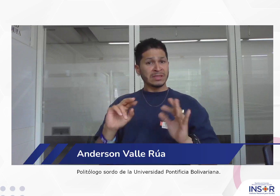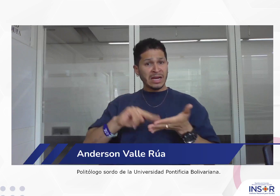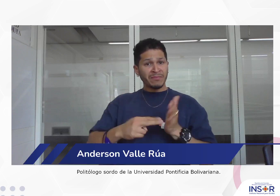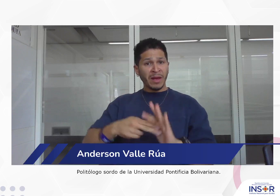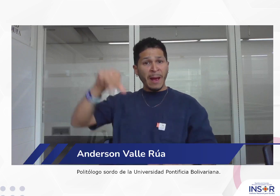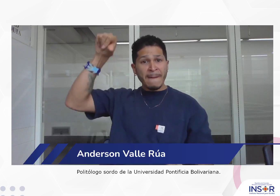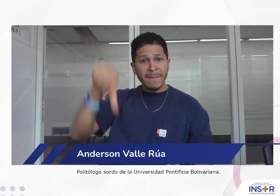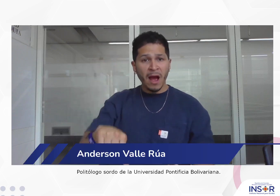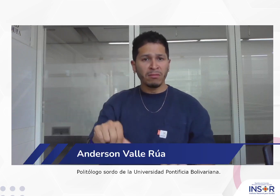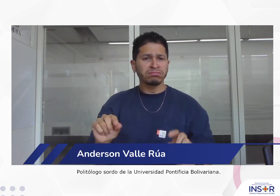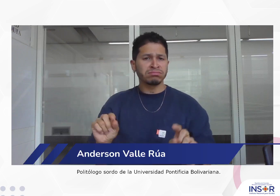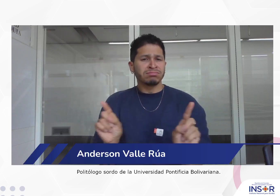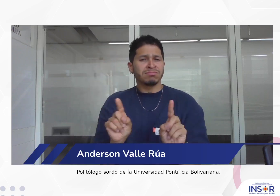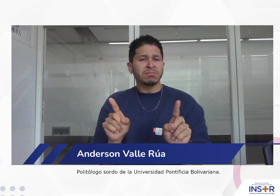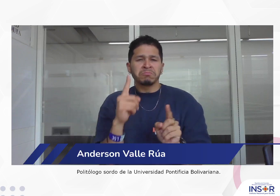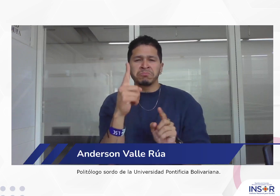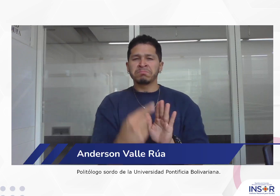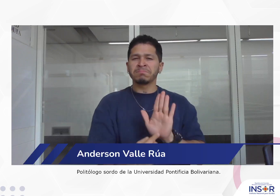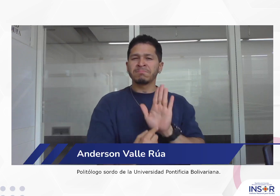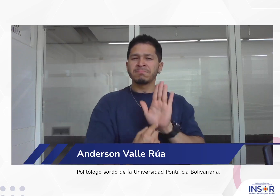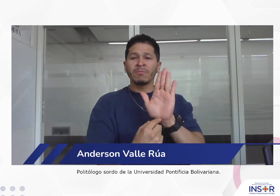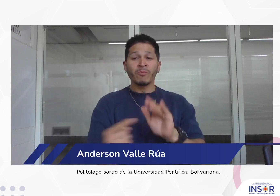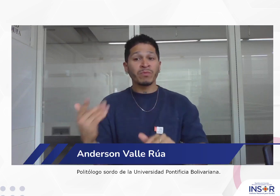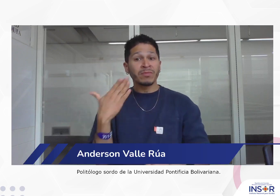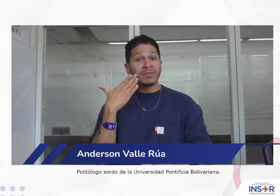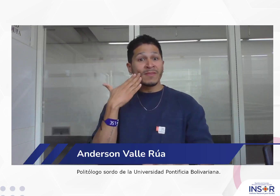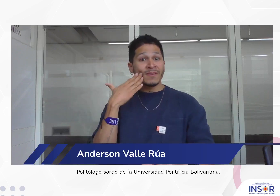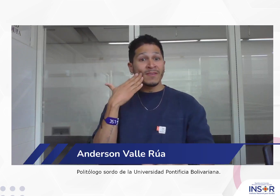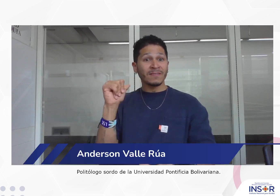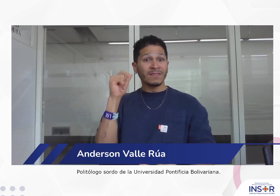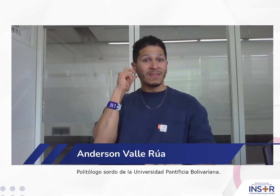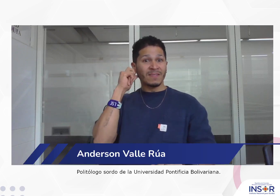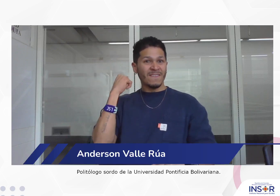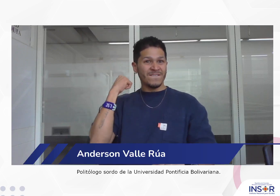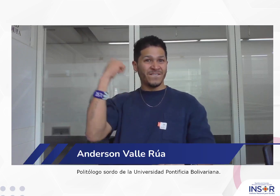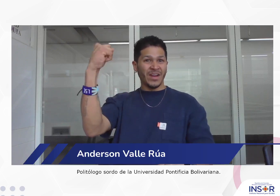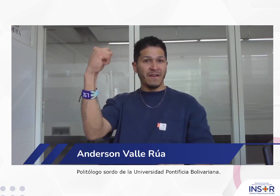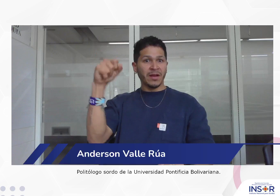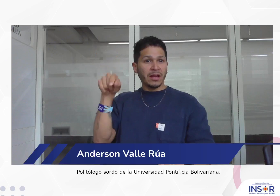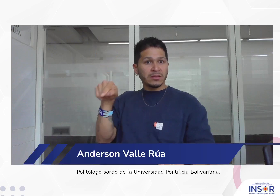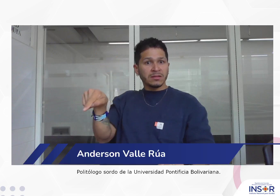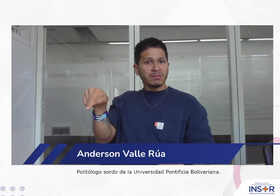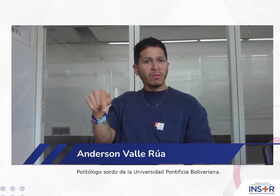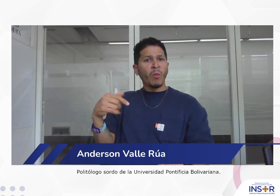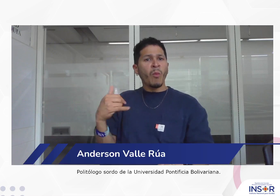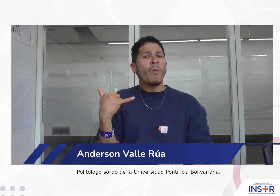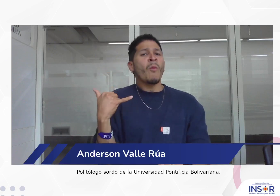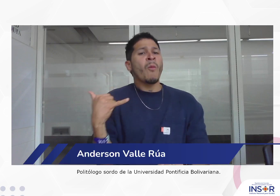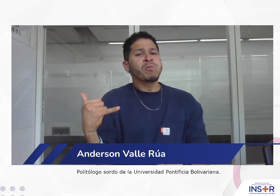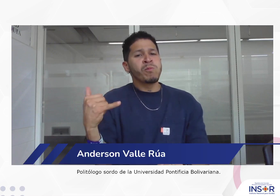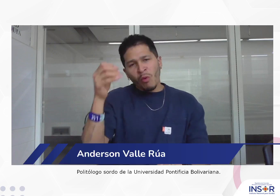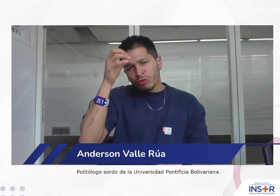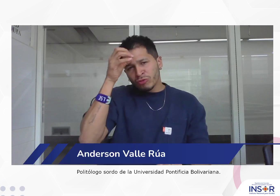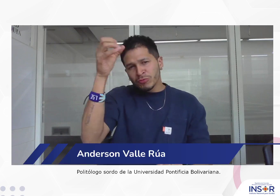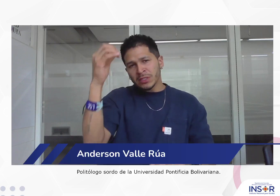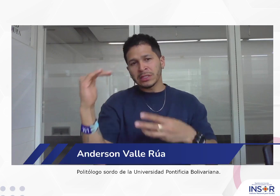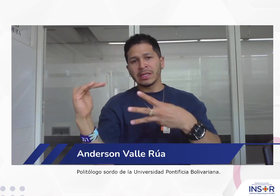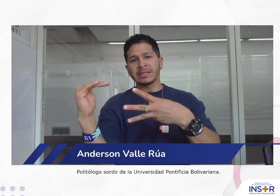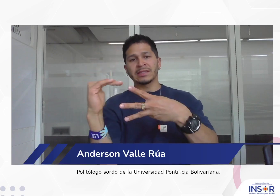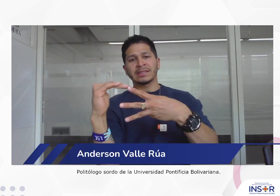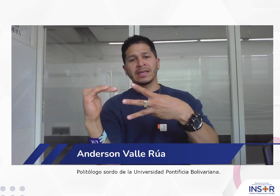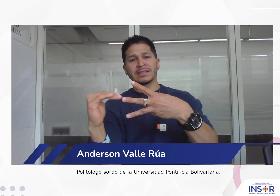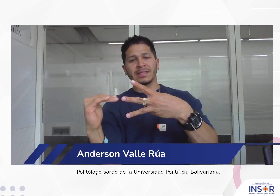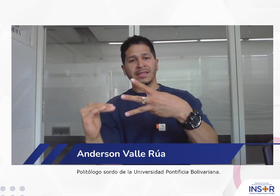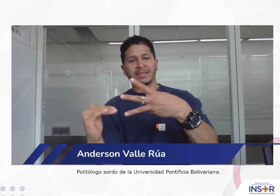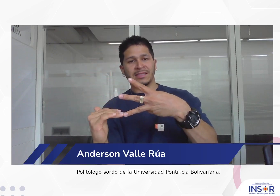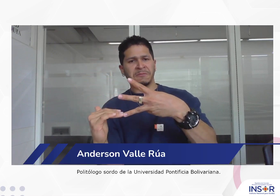hablan entre ellas sobre este concepto desde posturas críticas unas con otras. Y aquí hay una relación